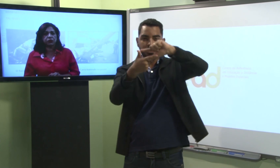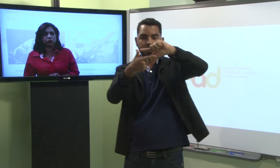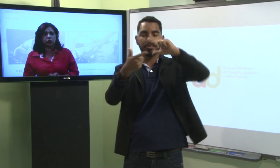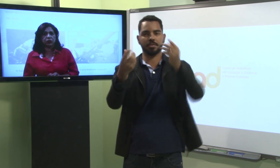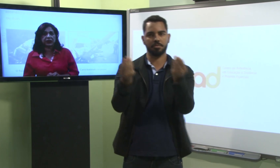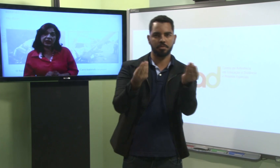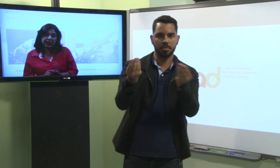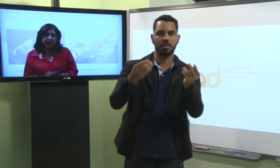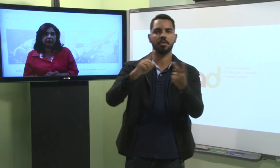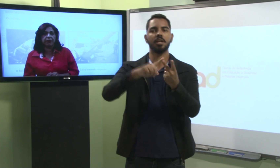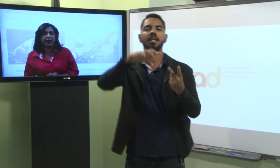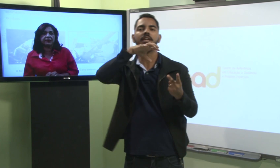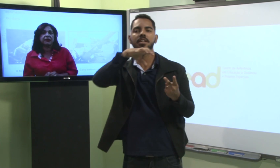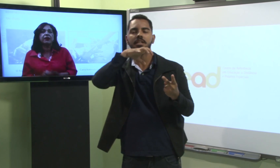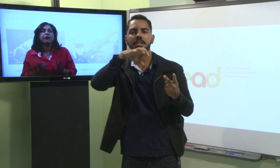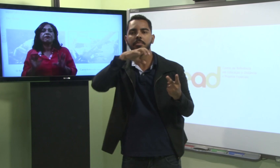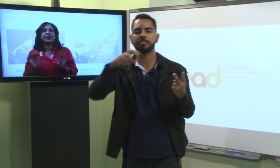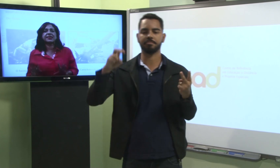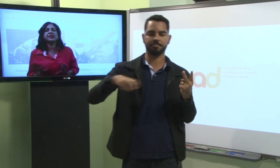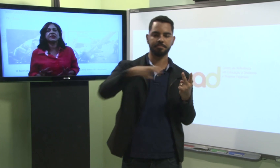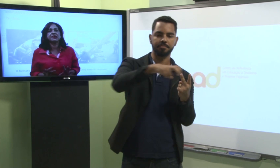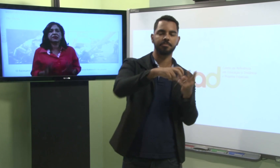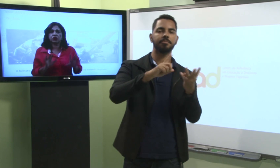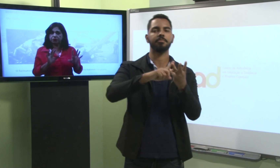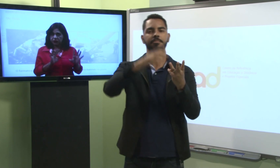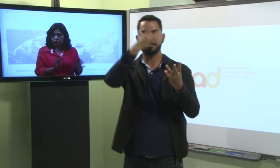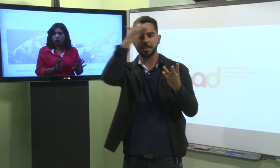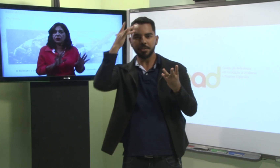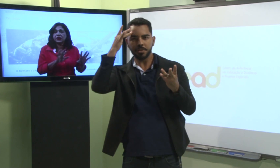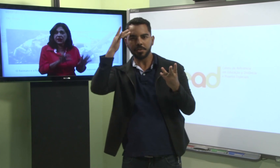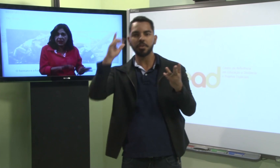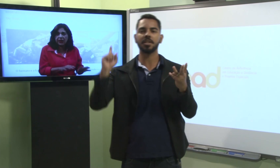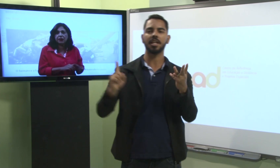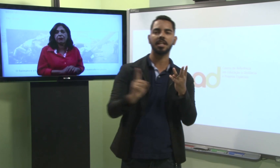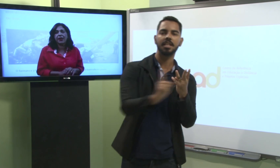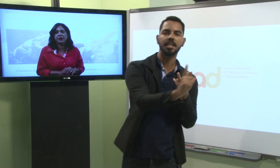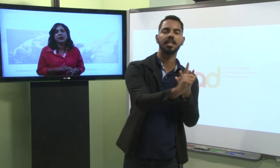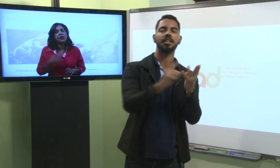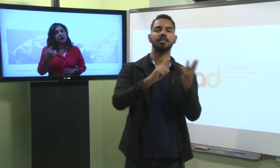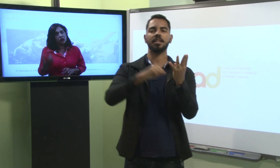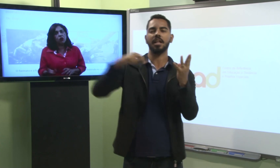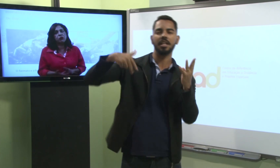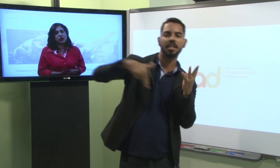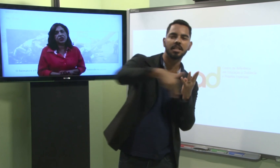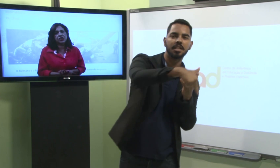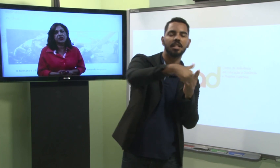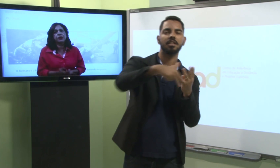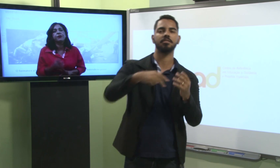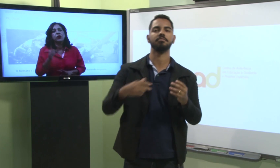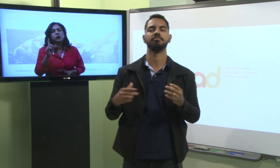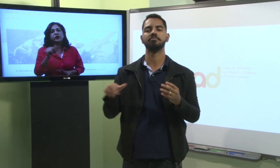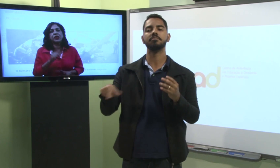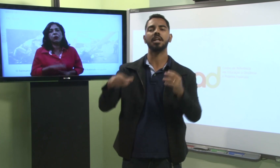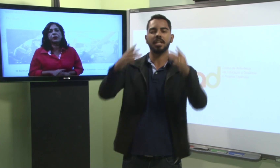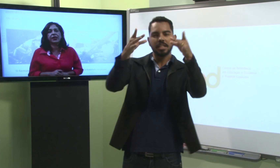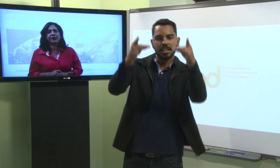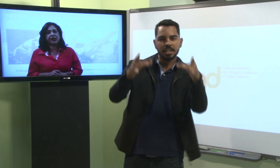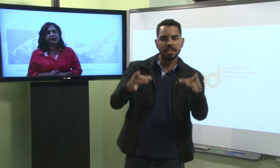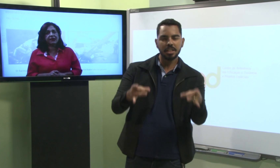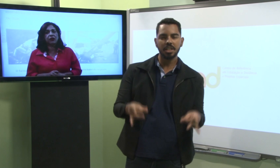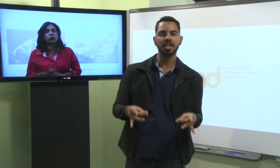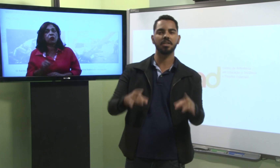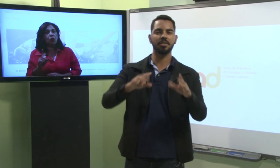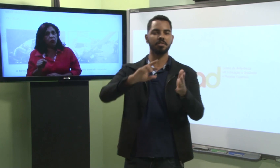de pessoas e animais, fazer a descrição de pessoas e animais e, como já disse, o sinal poderá